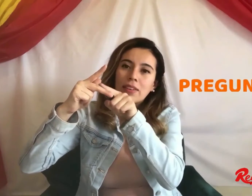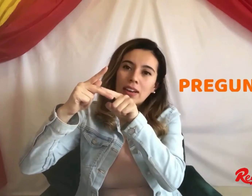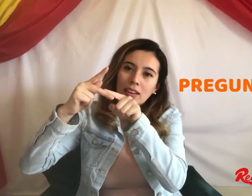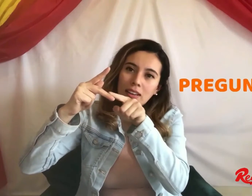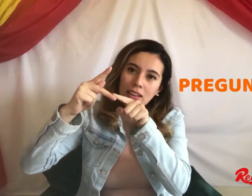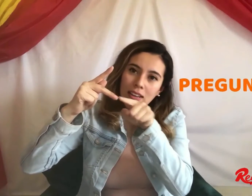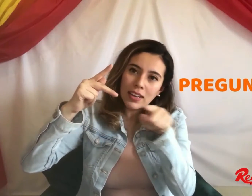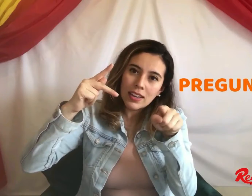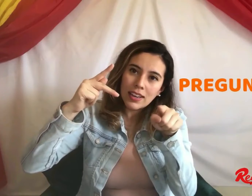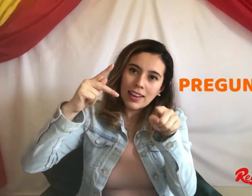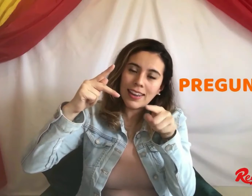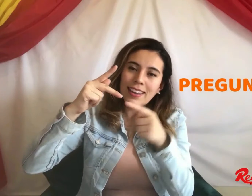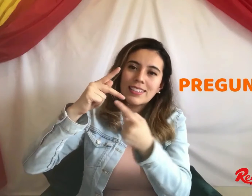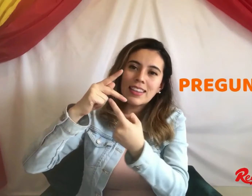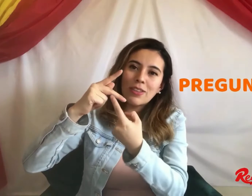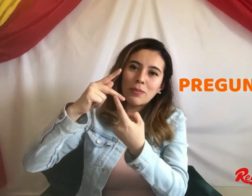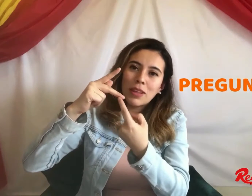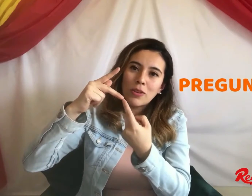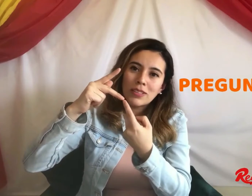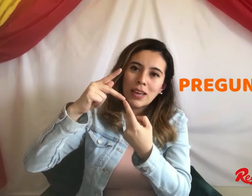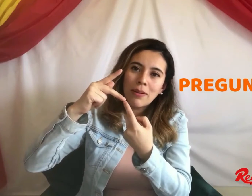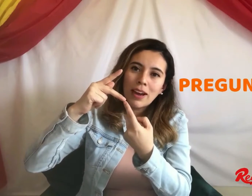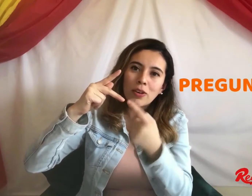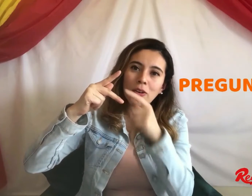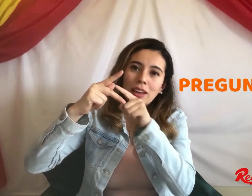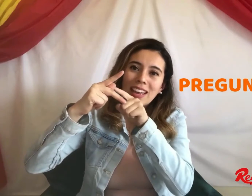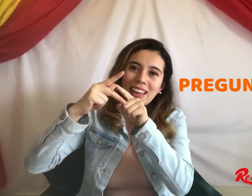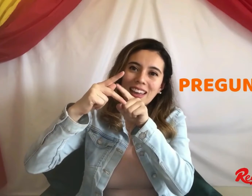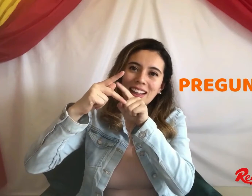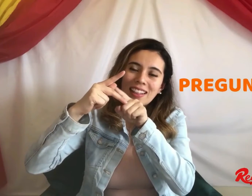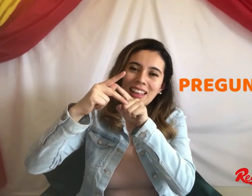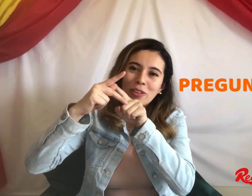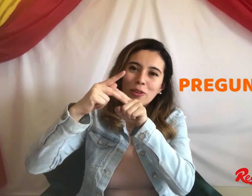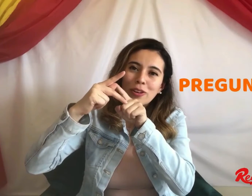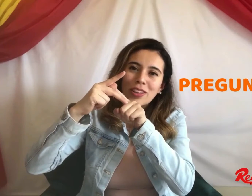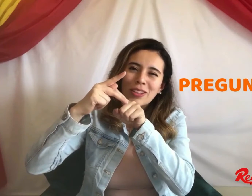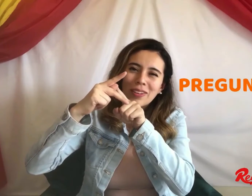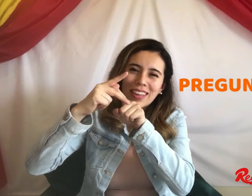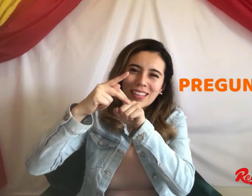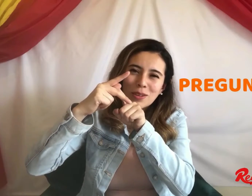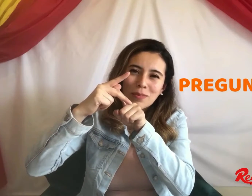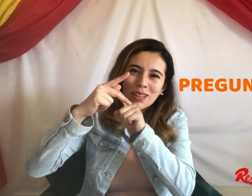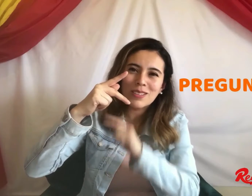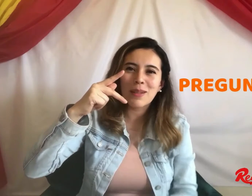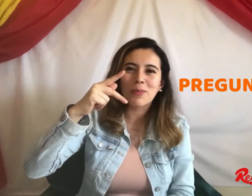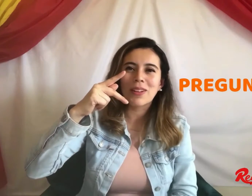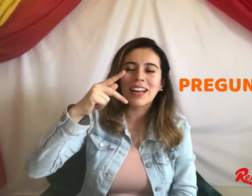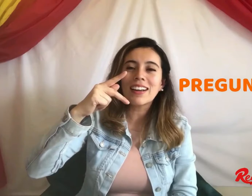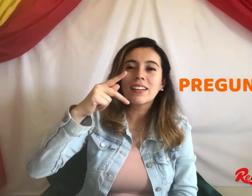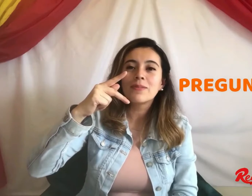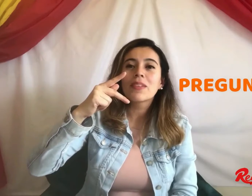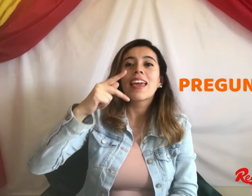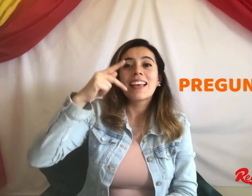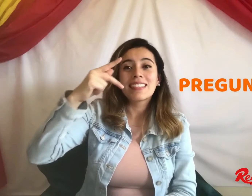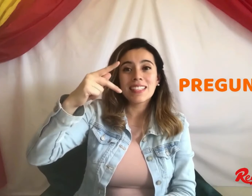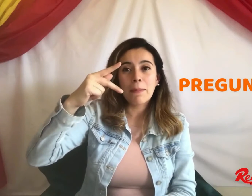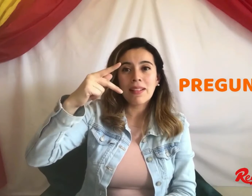arriba, este dedo medio hacia abajo, el dedo gordito aquí asomándose el pulgar. Esta es